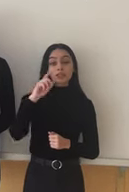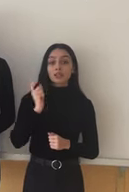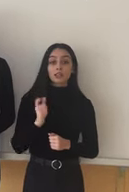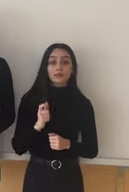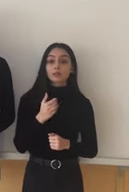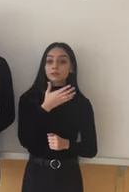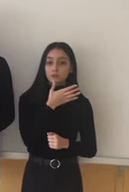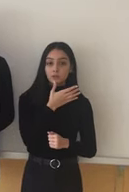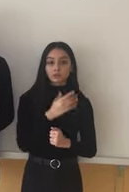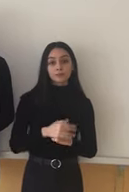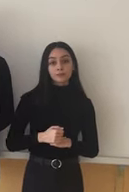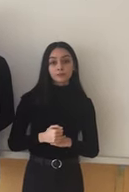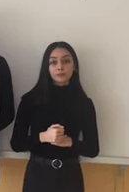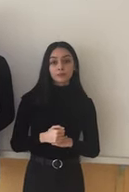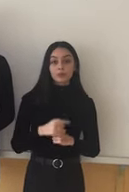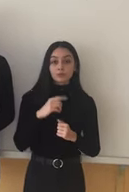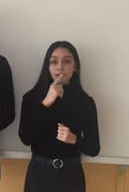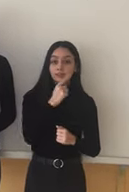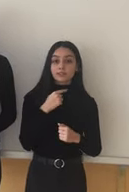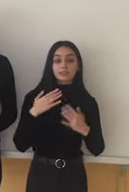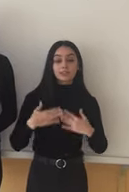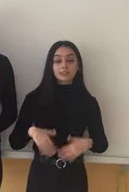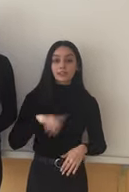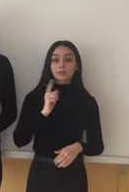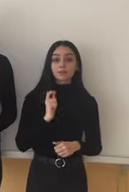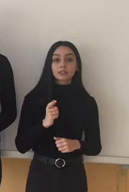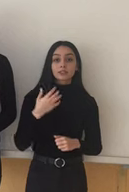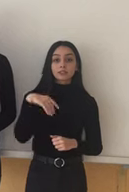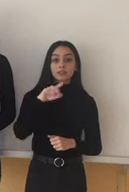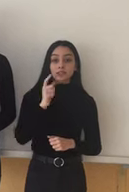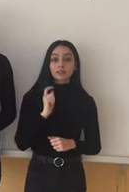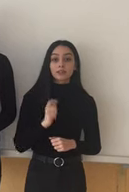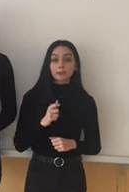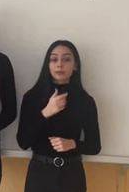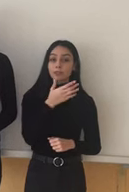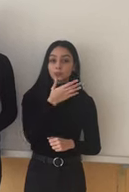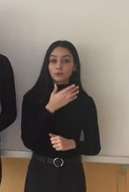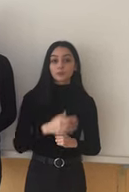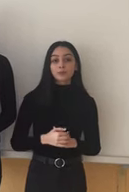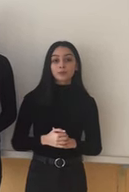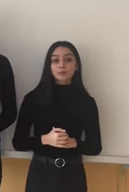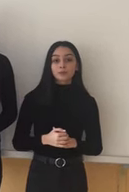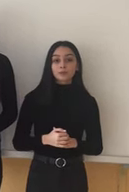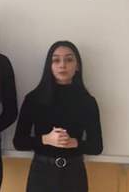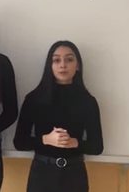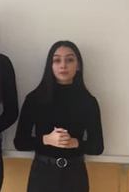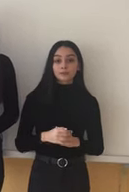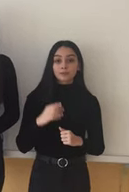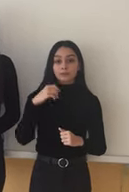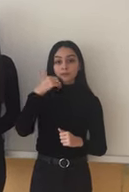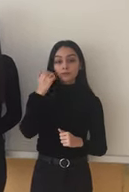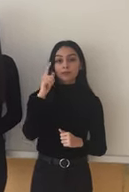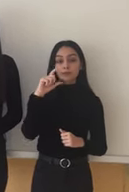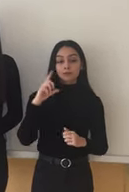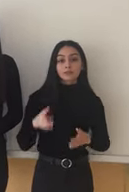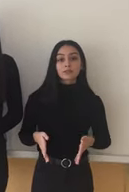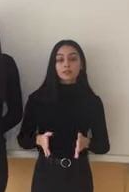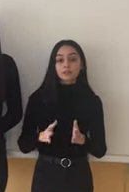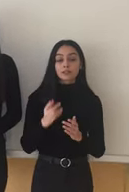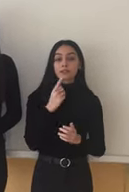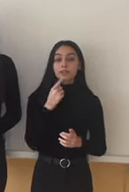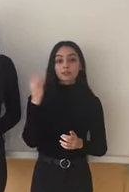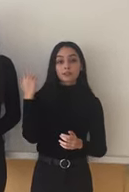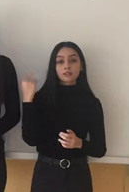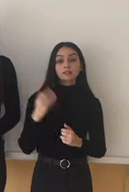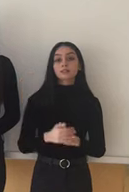mı? Değil mi biliyorum. Dudakları ıslak mı? Değil mi biliyorum. Beyaz bir ay doğuyor